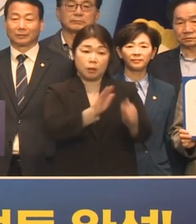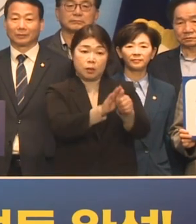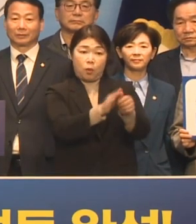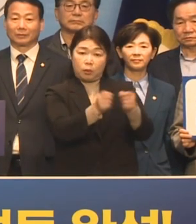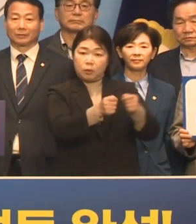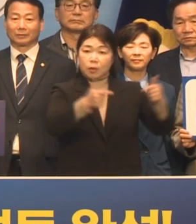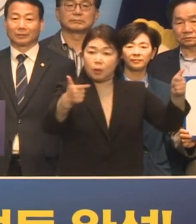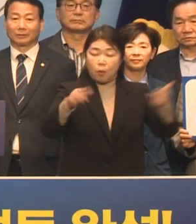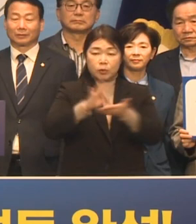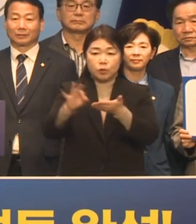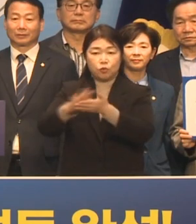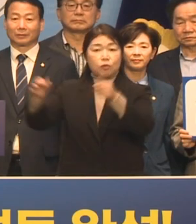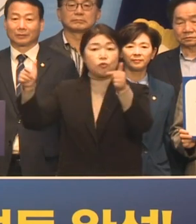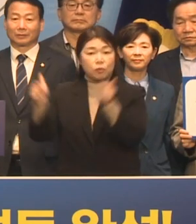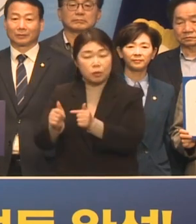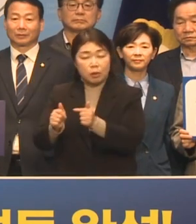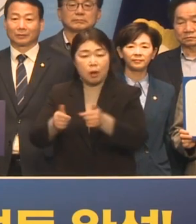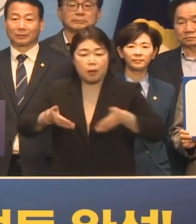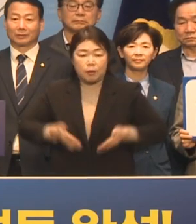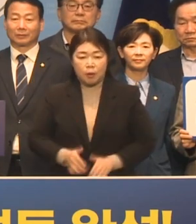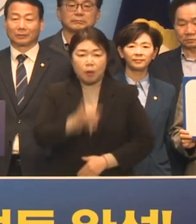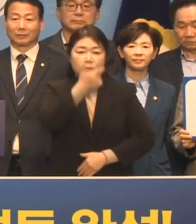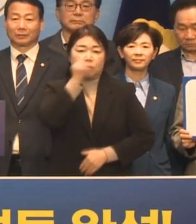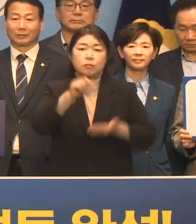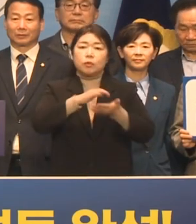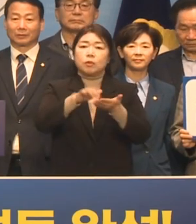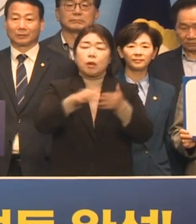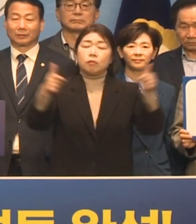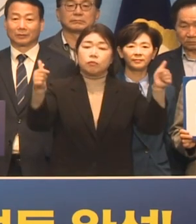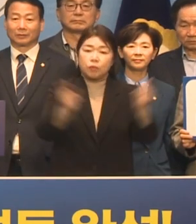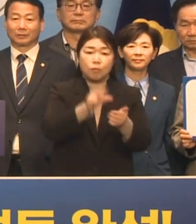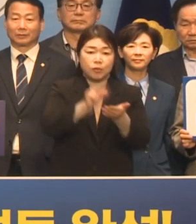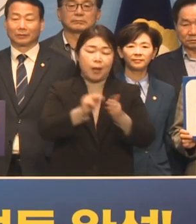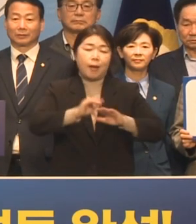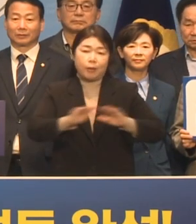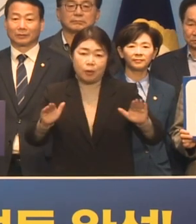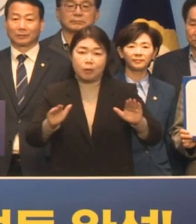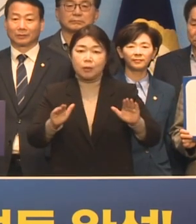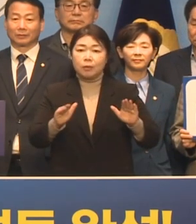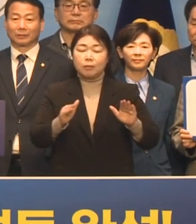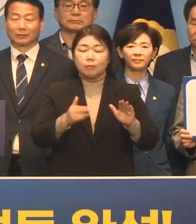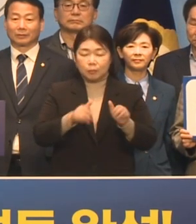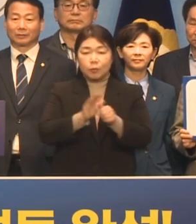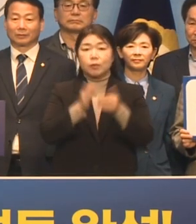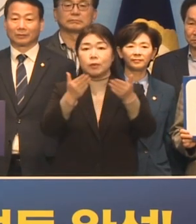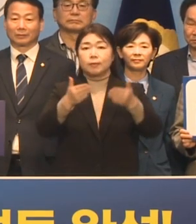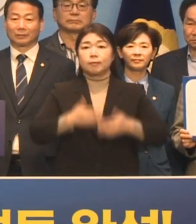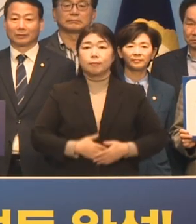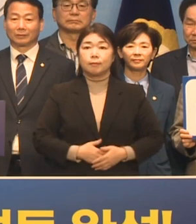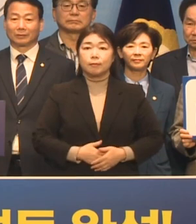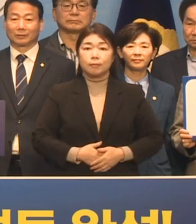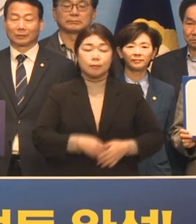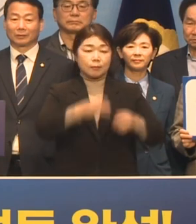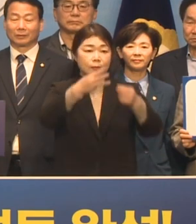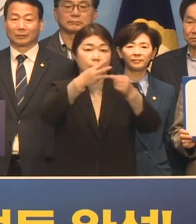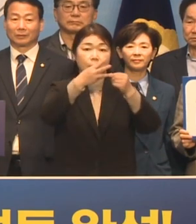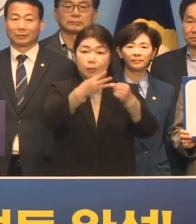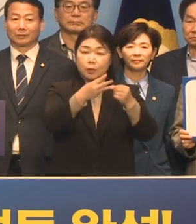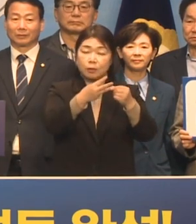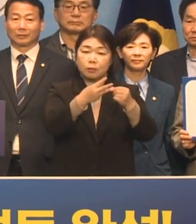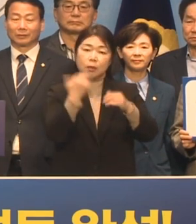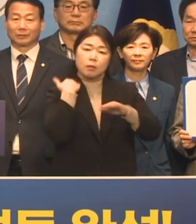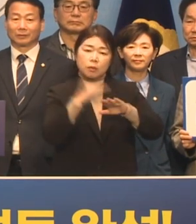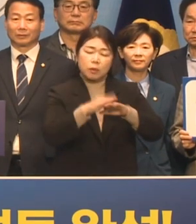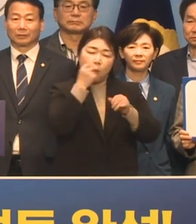늘리고 지출은 줄여 저출생 문제 해결을 위한 전환점을 마련하겠습니다. 셋째,